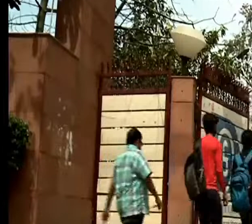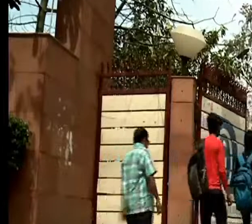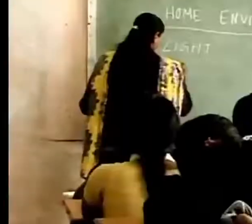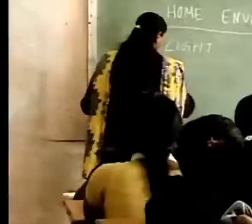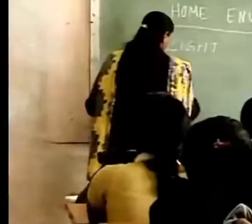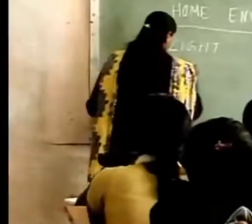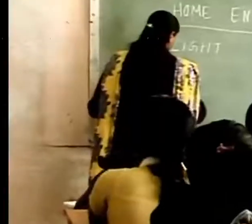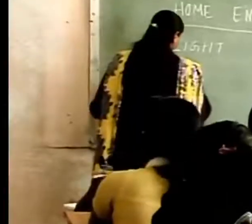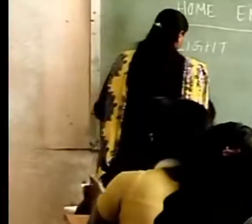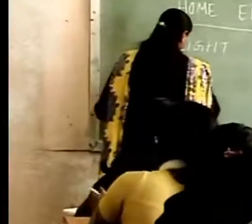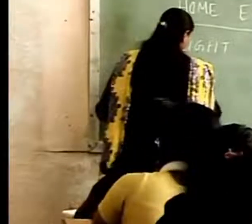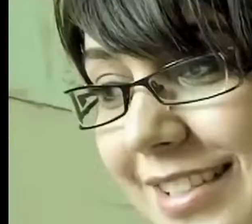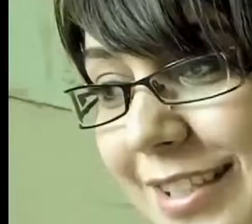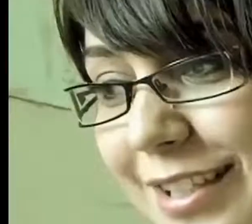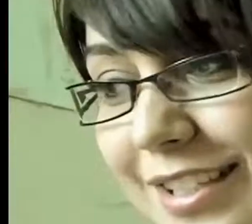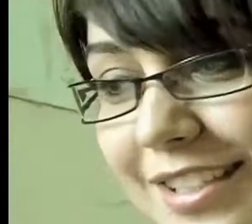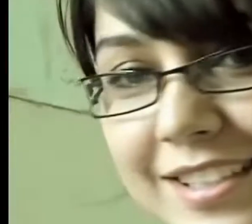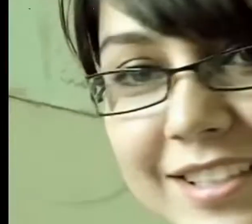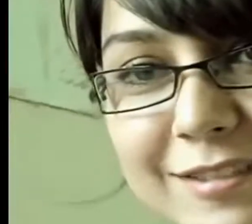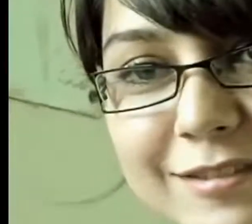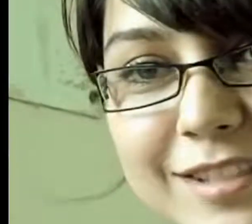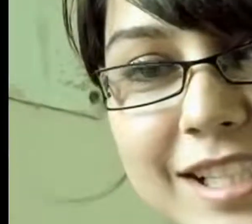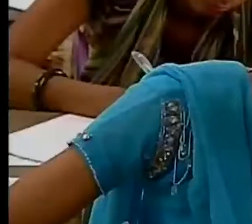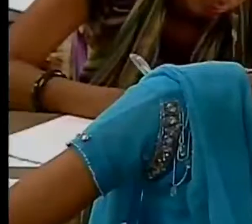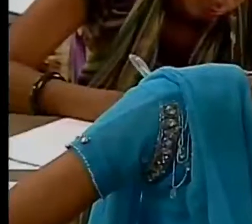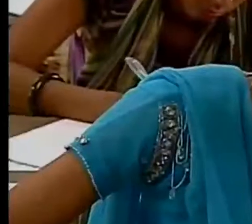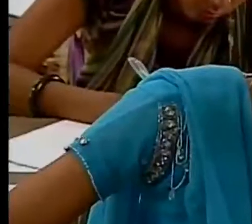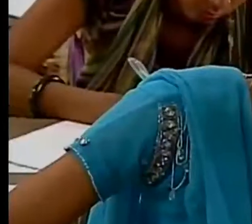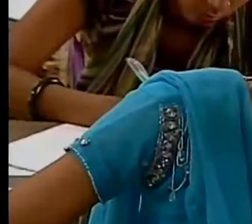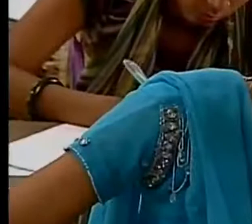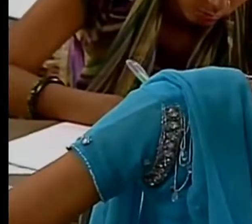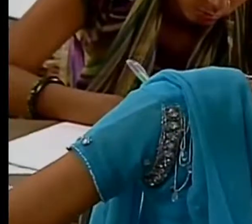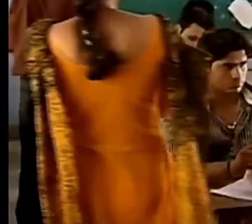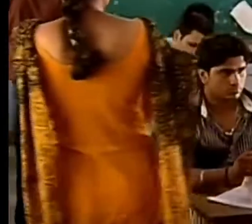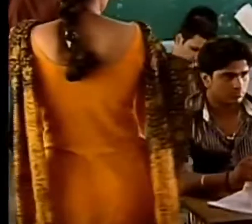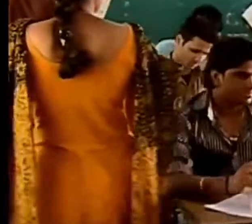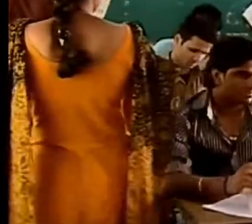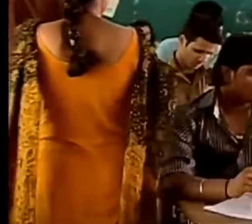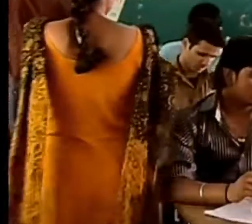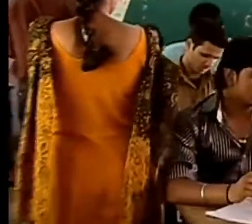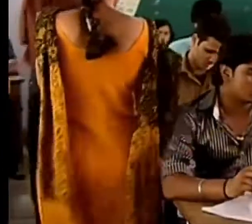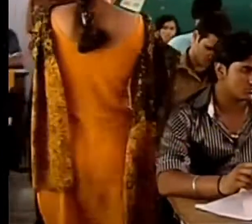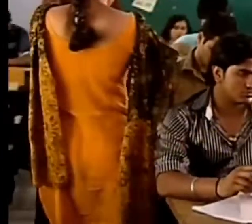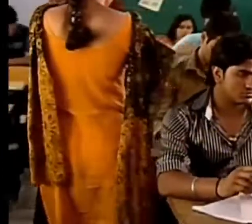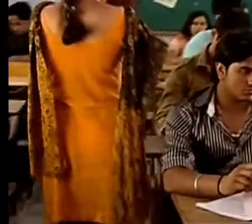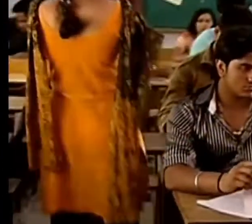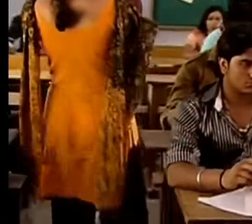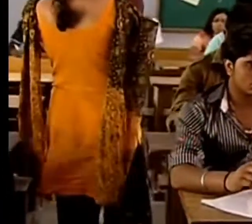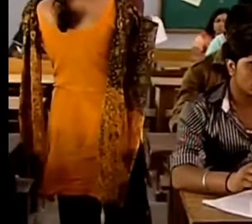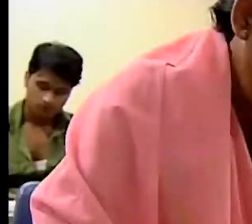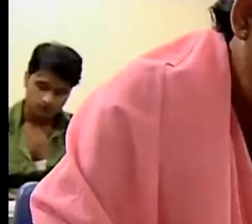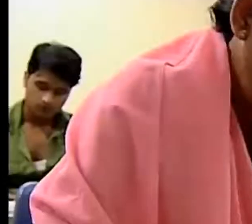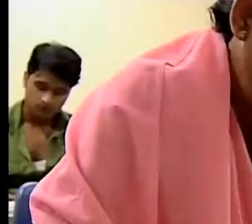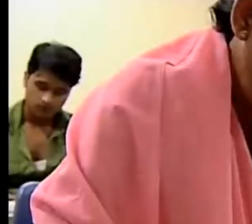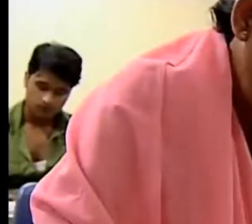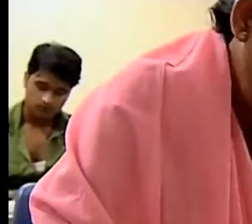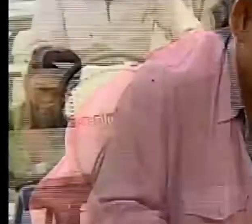खातिर। शिक्षा परीक्षा का अवसर एक बार ही क्यों मिलता